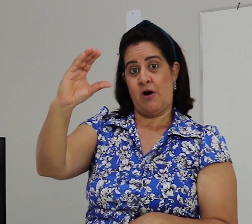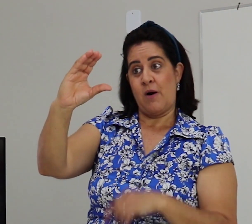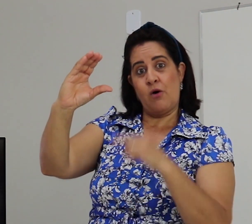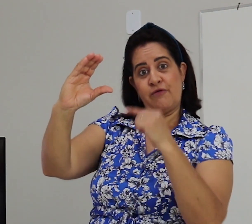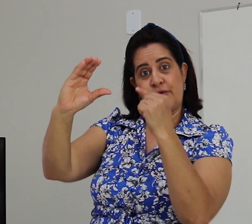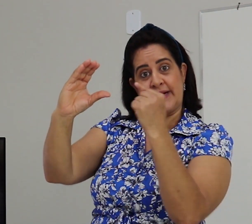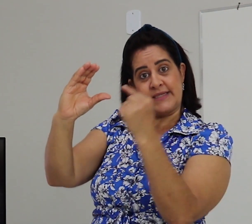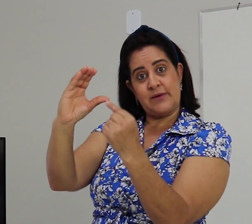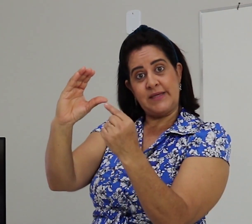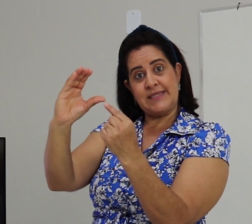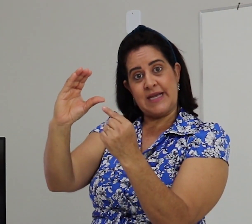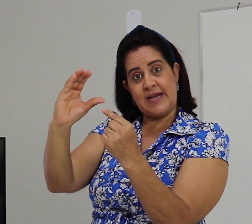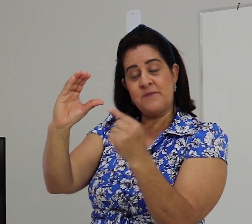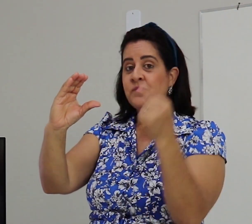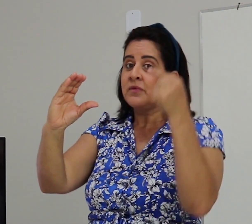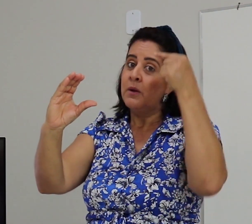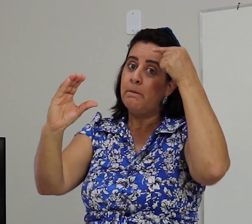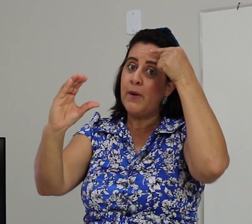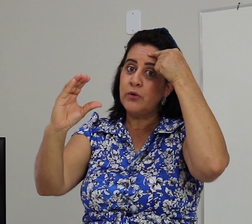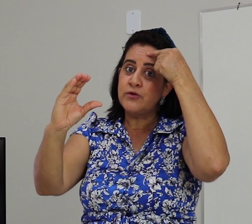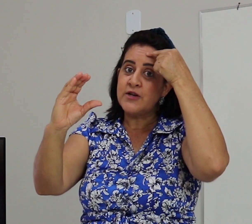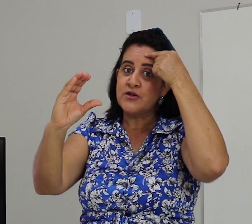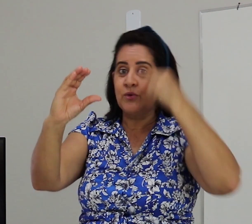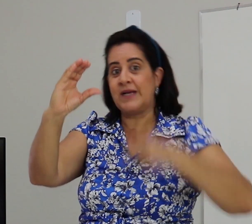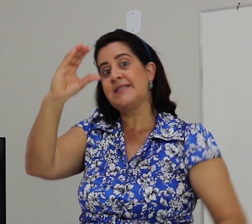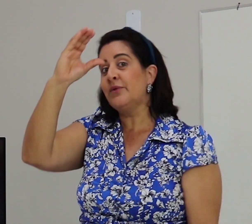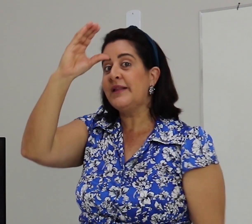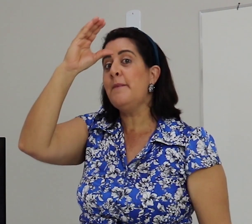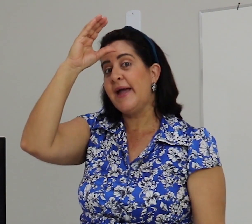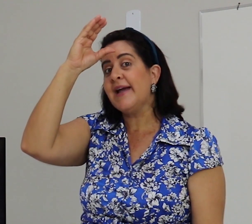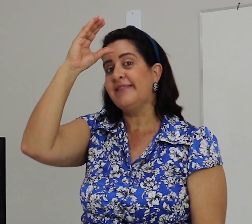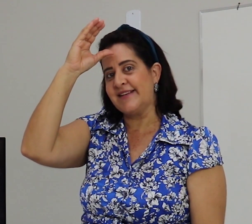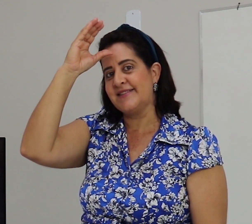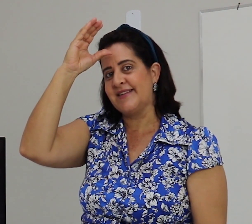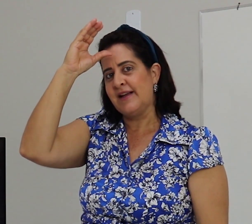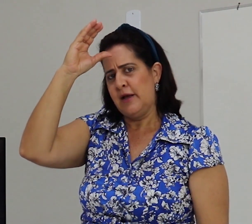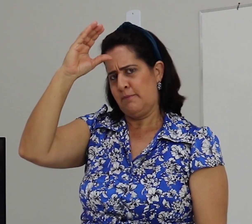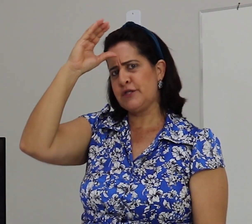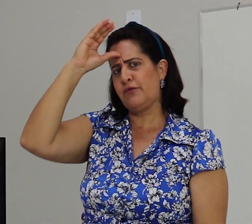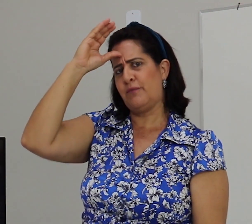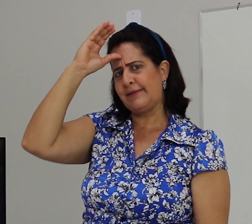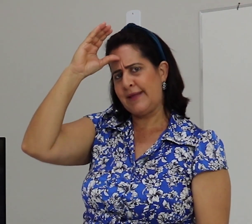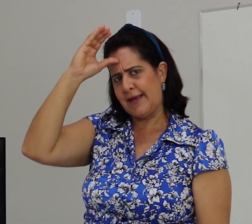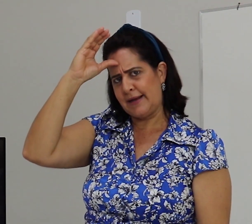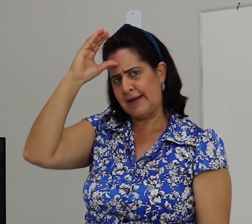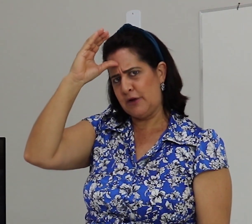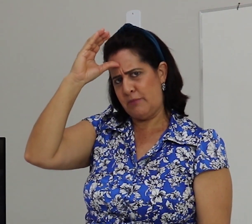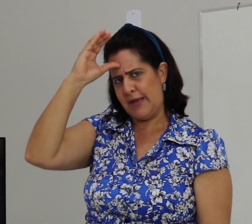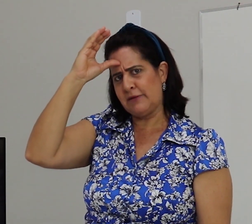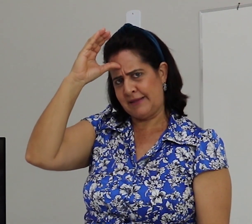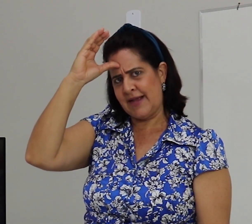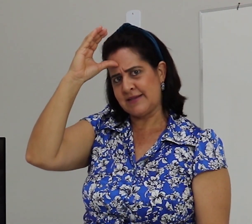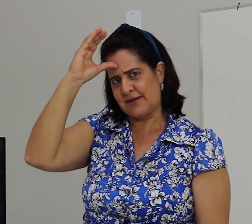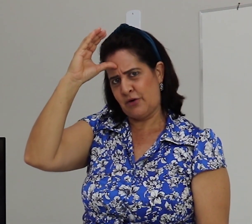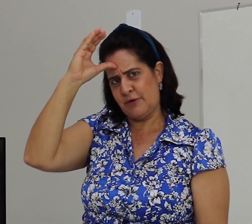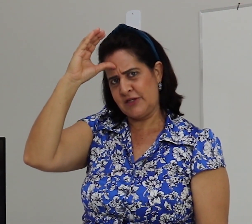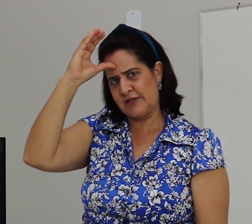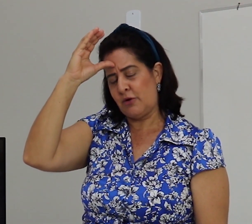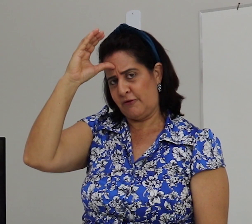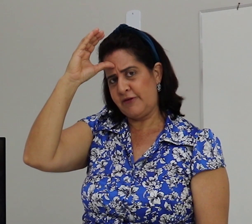Ó, configuração em C, ponto de articulação também na testa. Mas eu vou bater ele aqui no meio da testa, como eu fiz